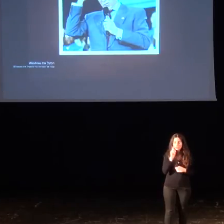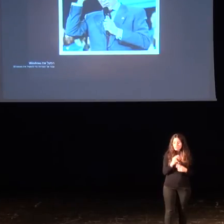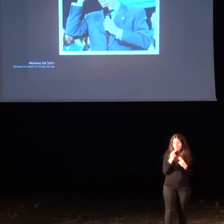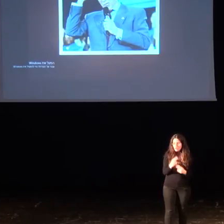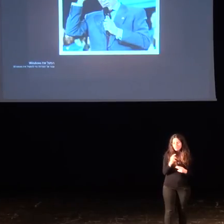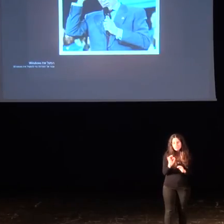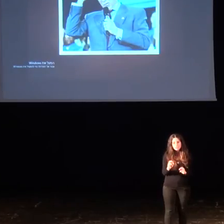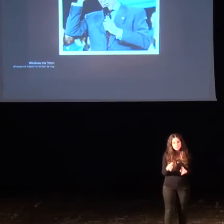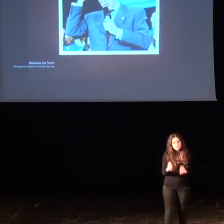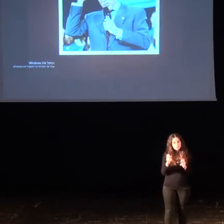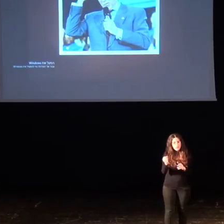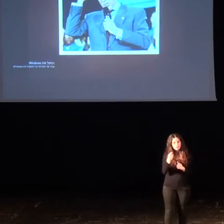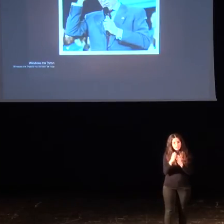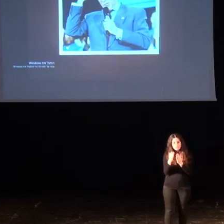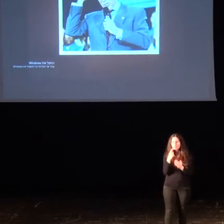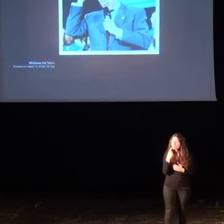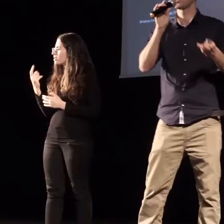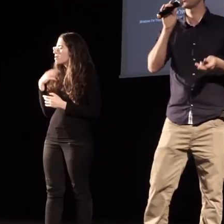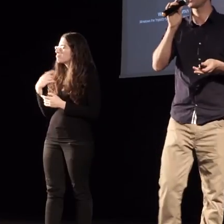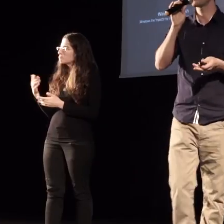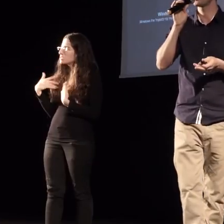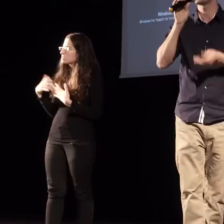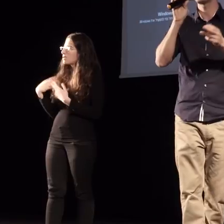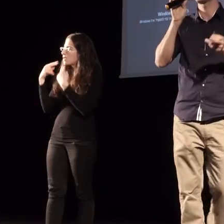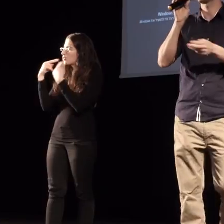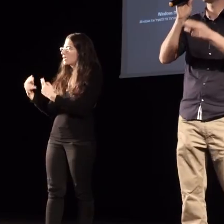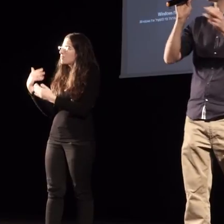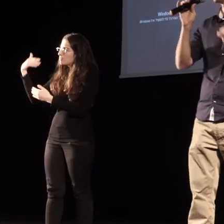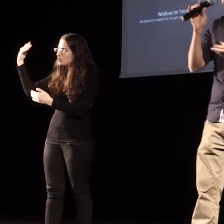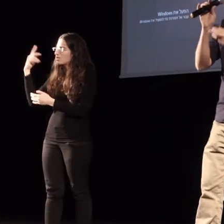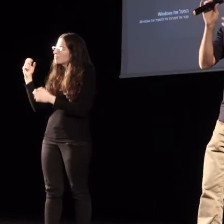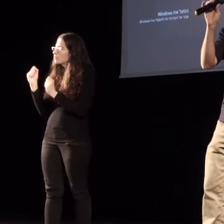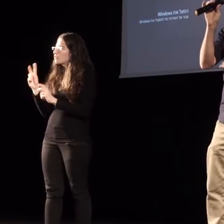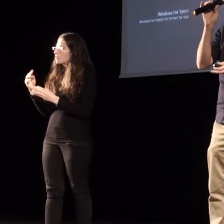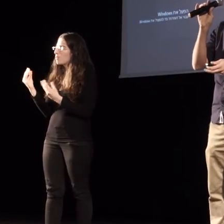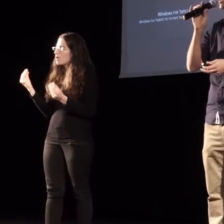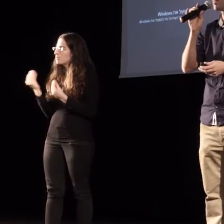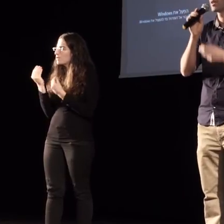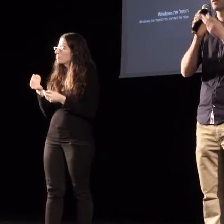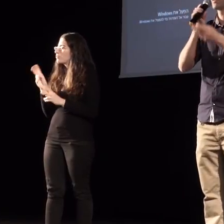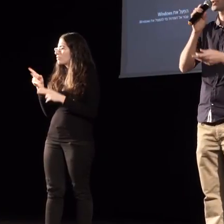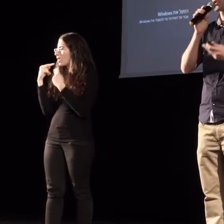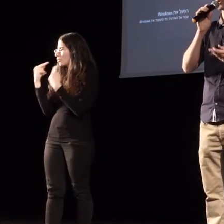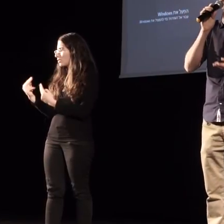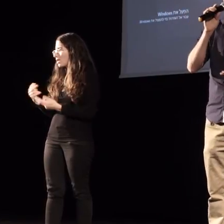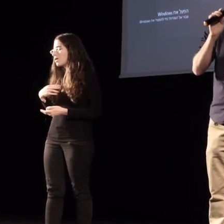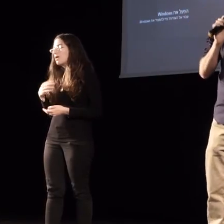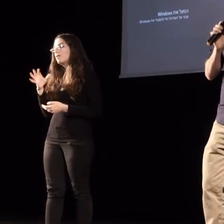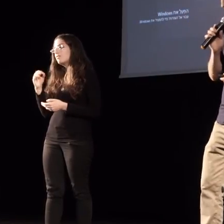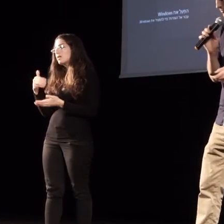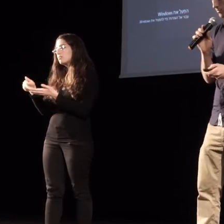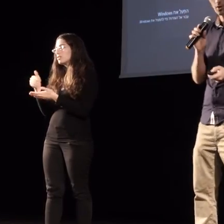אבל זו הזדמנות לקחת את הפייסבוק שלו ולהגיד, אתה יודע מה, אני אשמח לחזור אליך עם זה, אני בטוח שיש המון המון דברים שאפשר להגיד בנושא, ולהמשיך להיות איתו